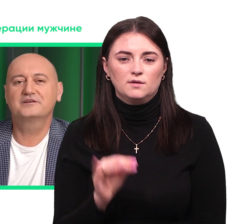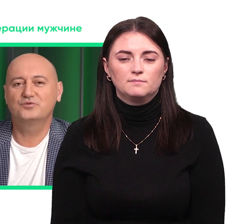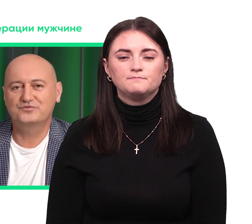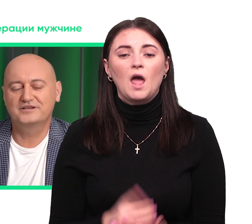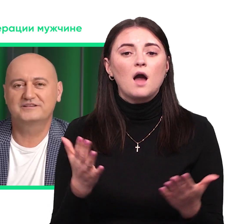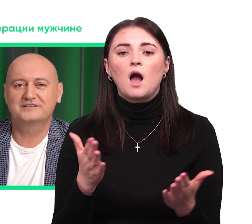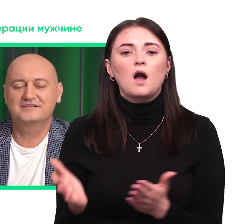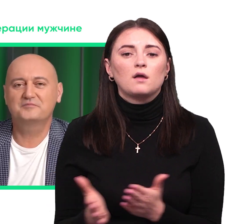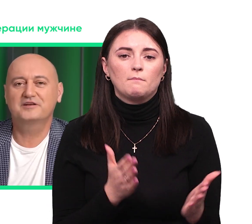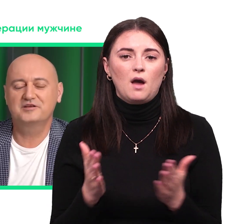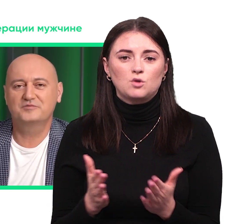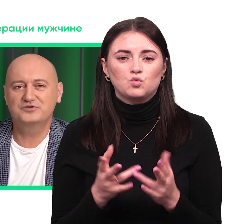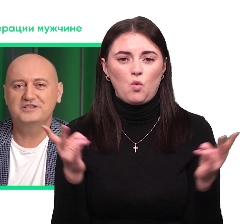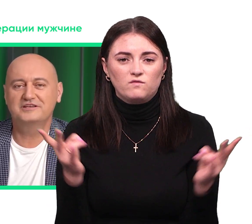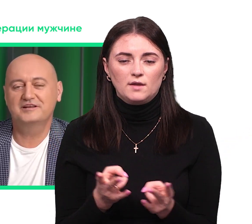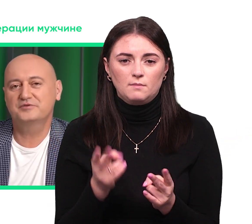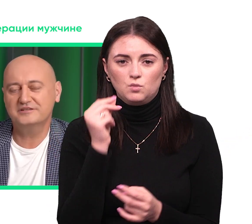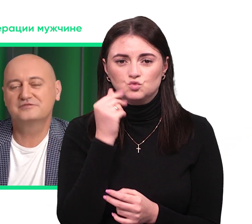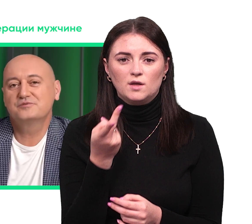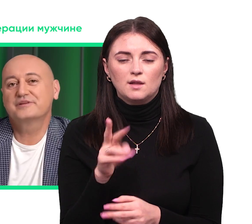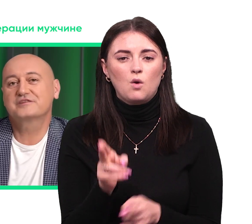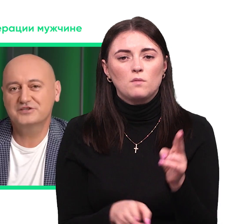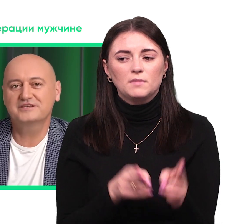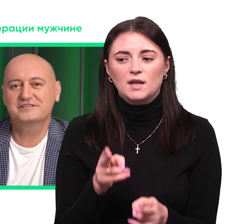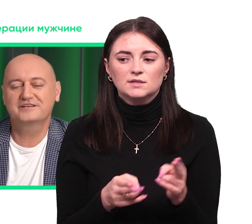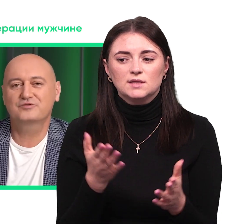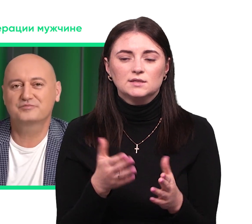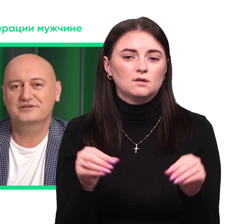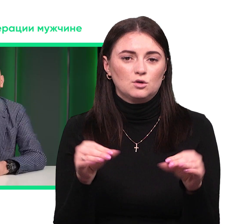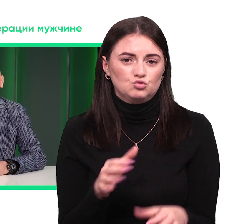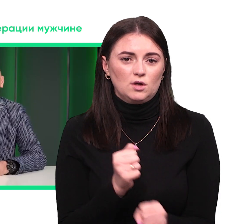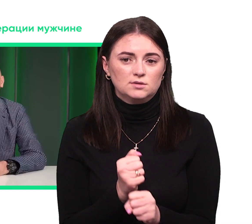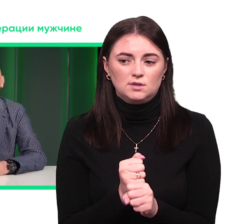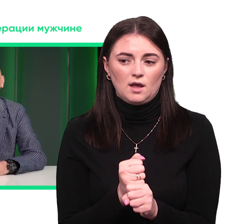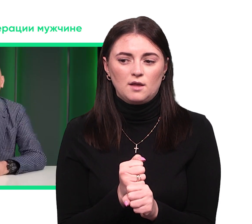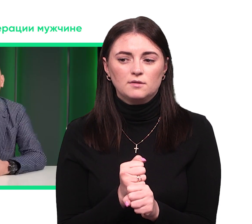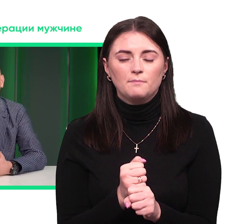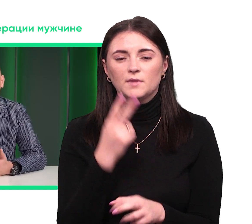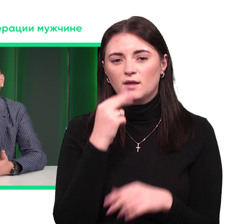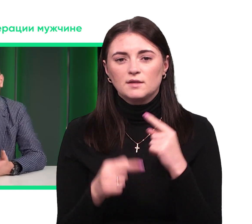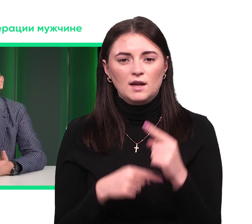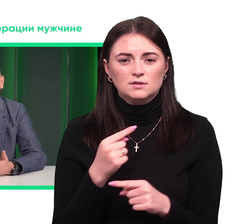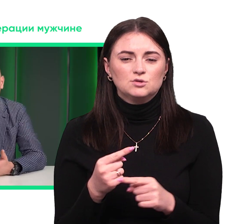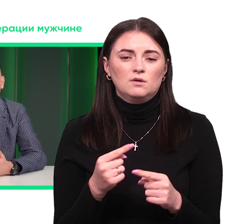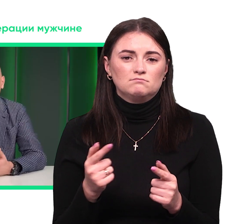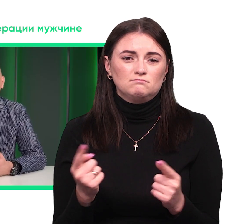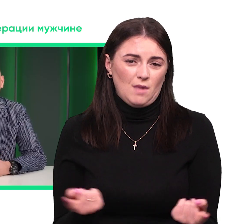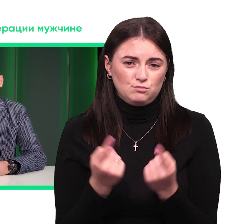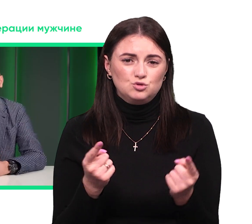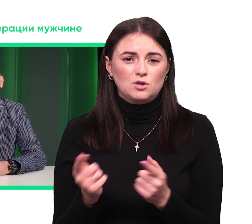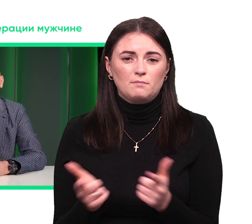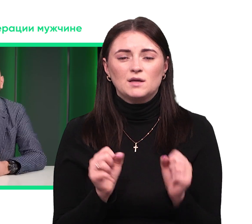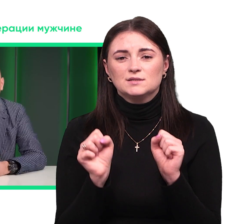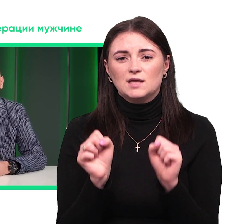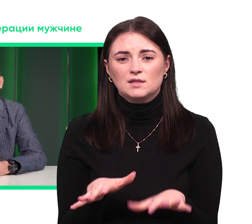Какая подготовка необходима мужчине для операции, если, например, решение сделать эту операцию? Она традиционно классическая подготовка. Это